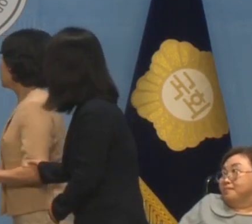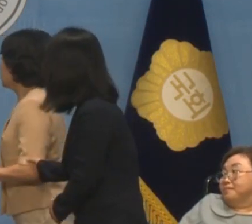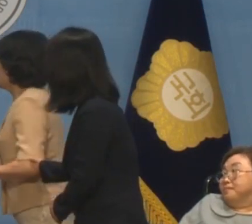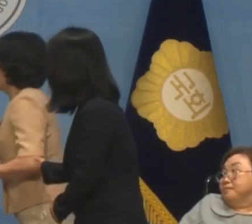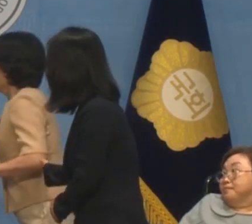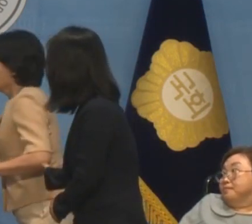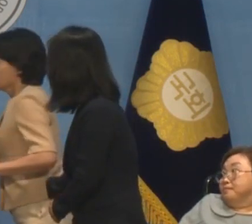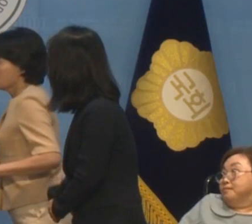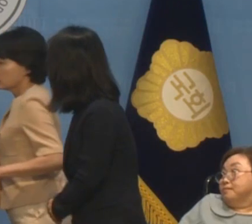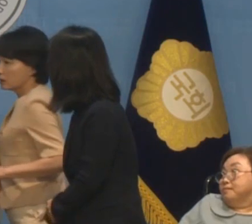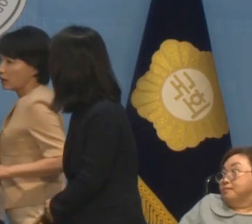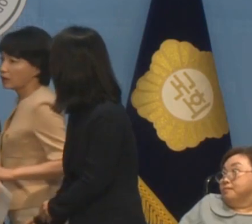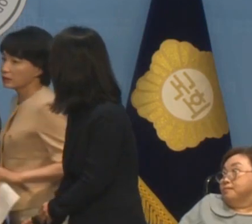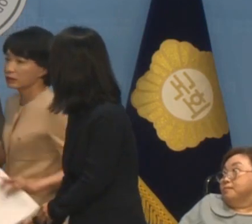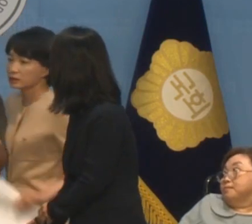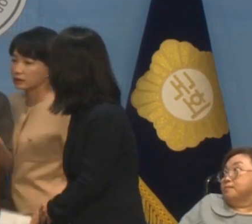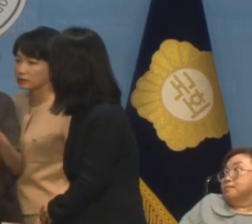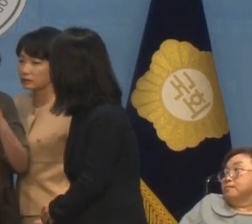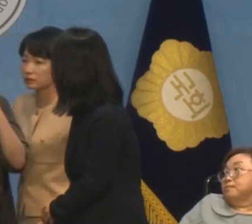기자회견을